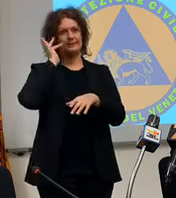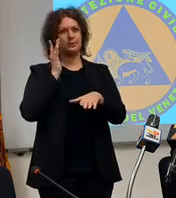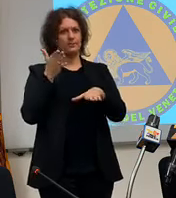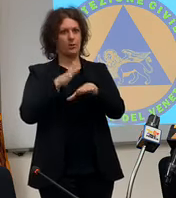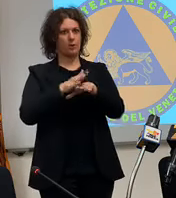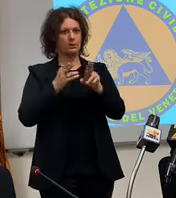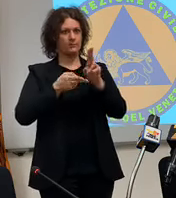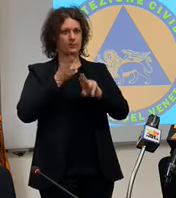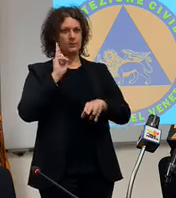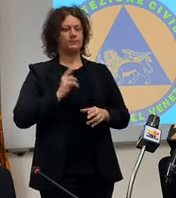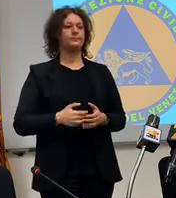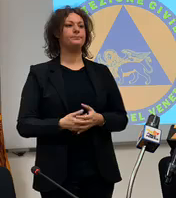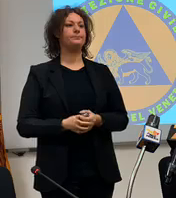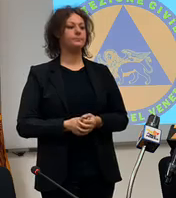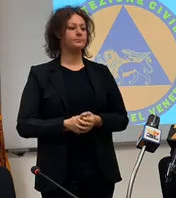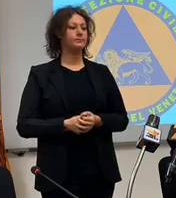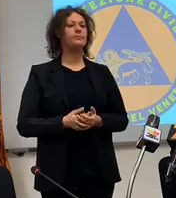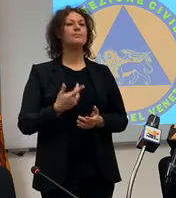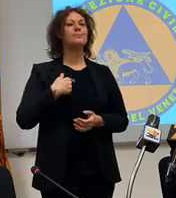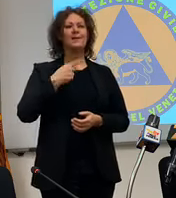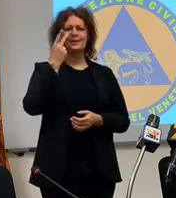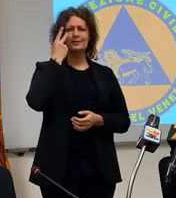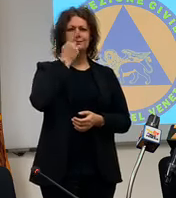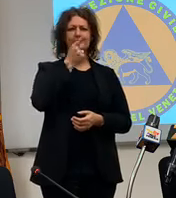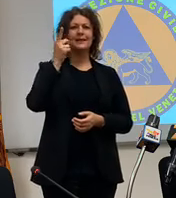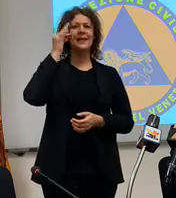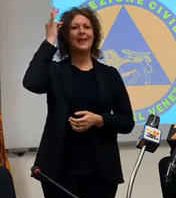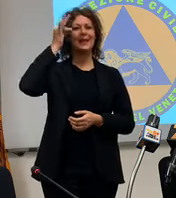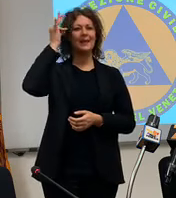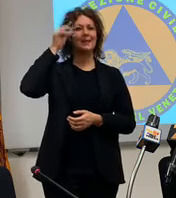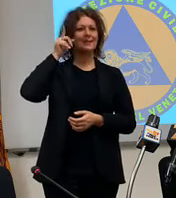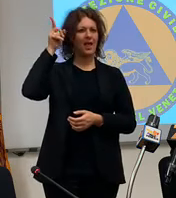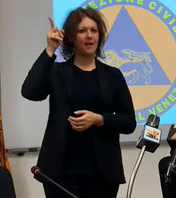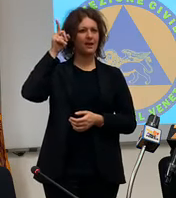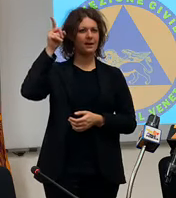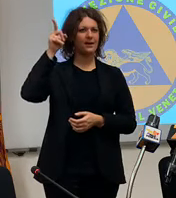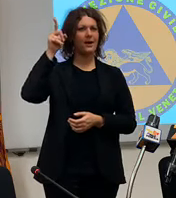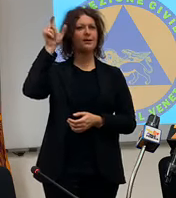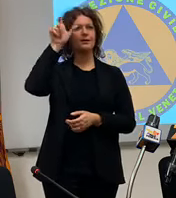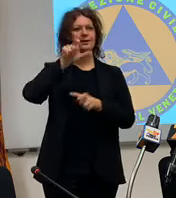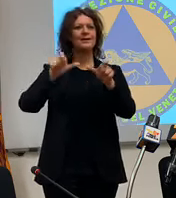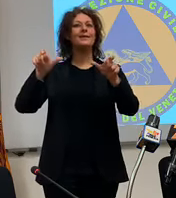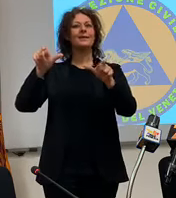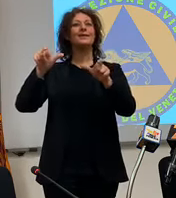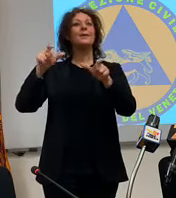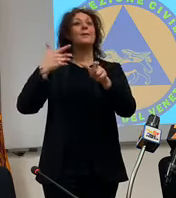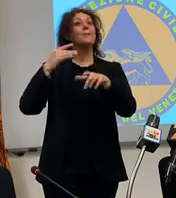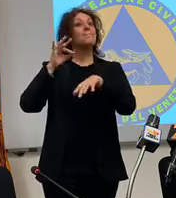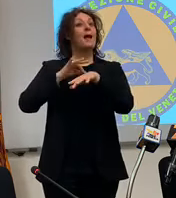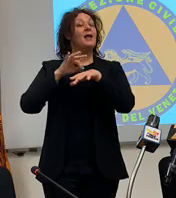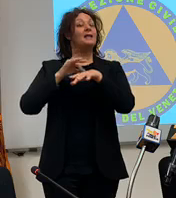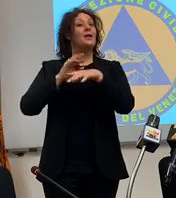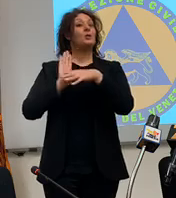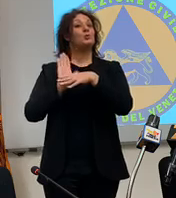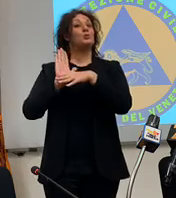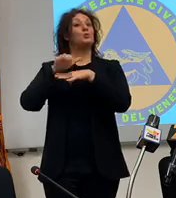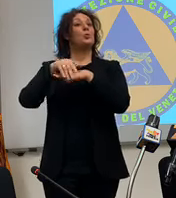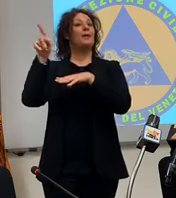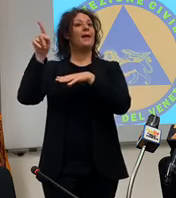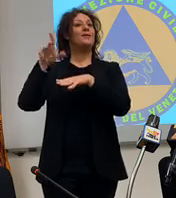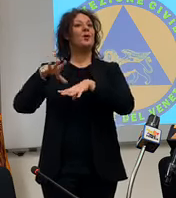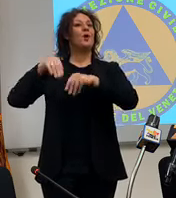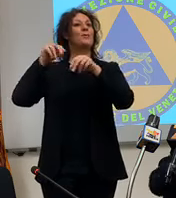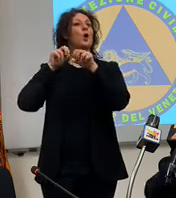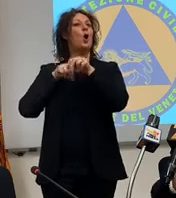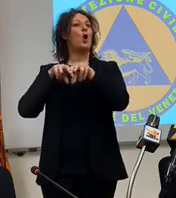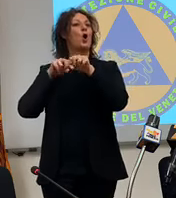Boris della in Inghilterra che dopo aver superato la malattia ha cominciato a correre ha cominciato è venuto fuori sui giornali